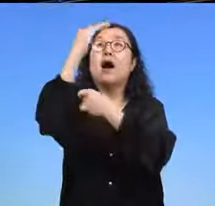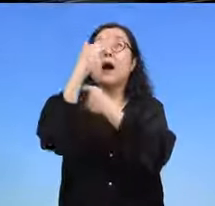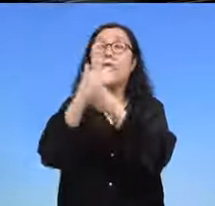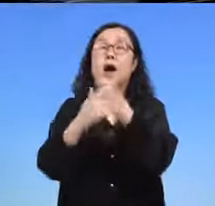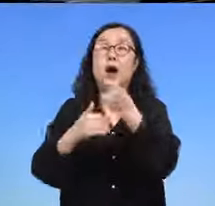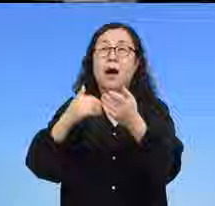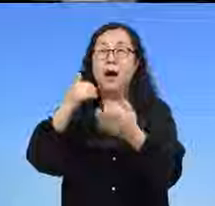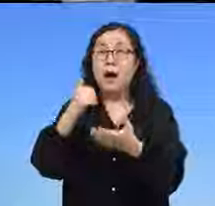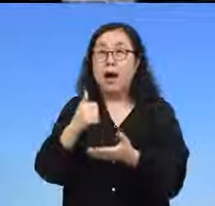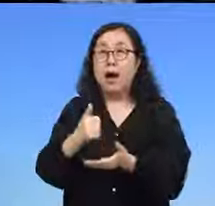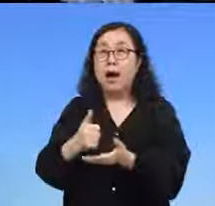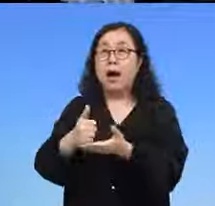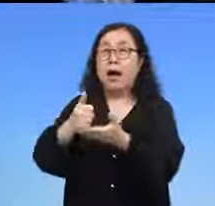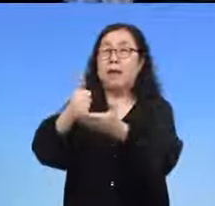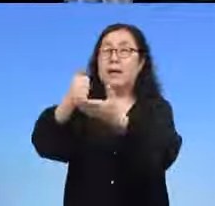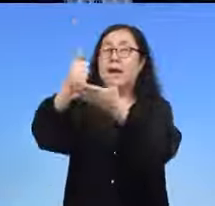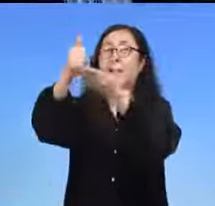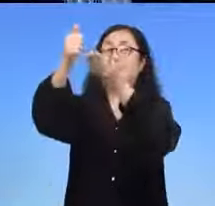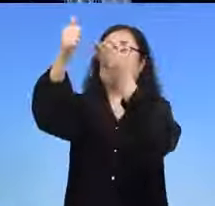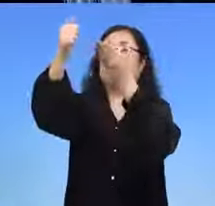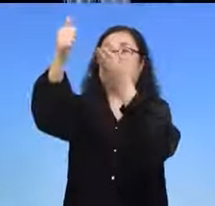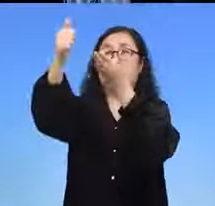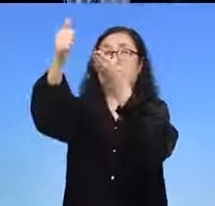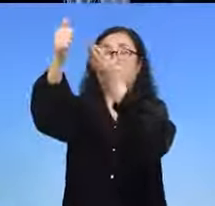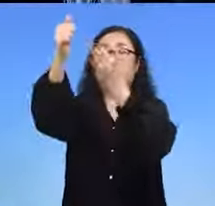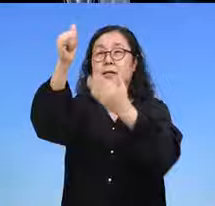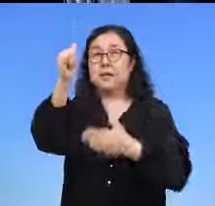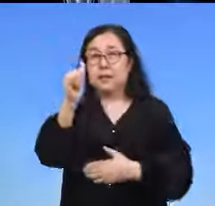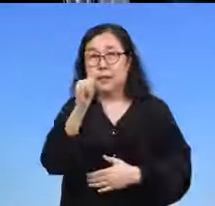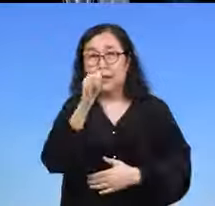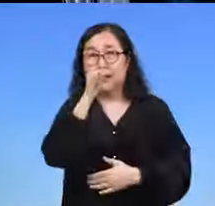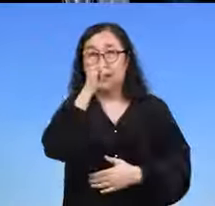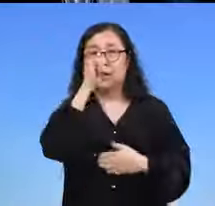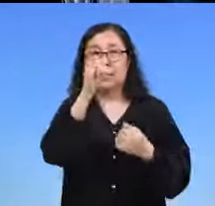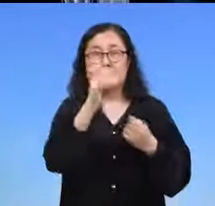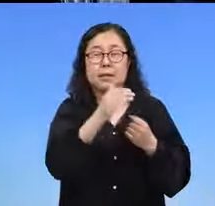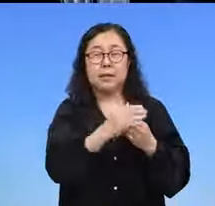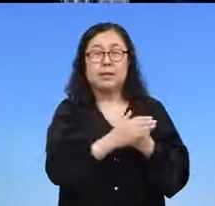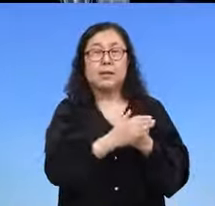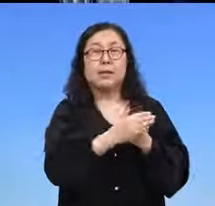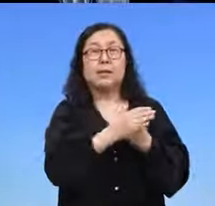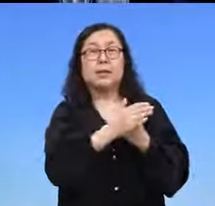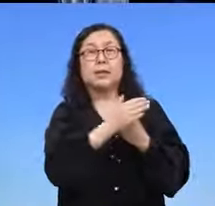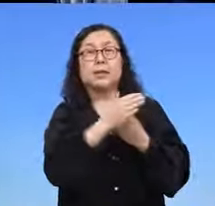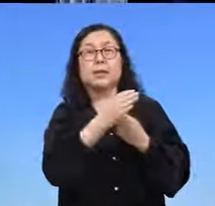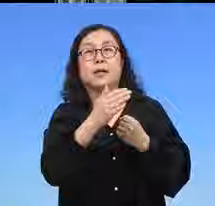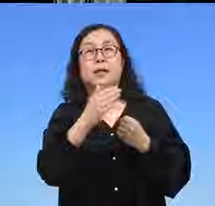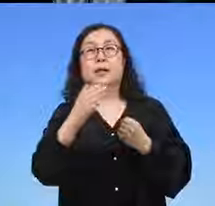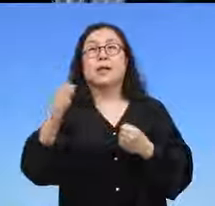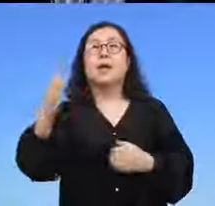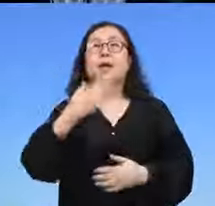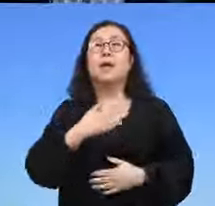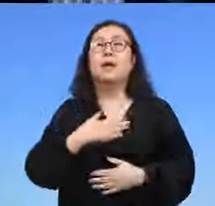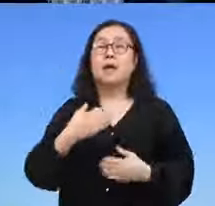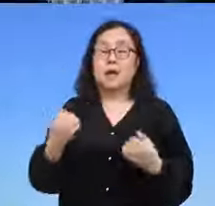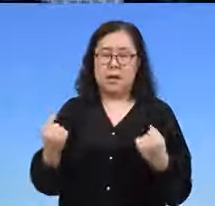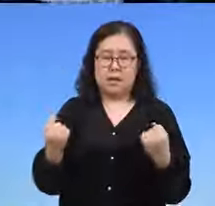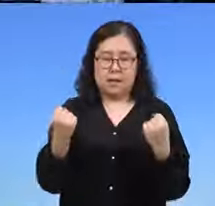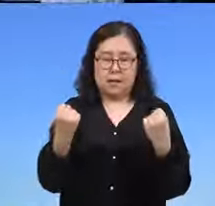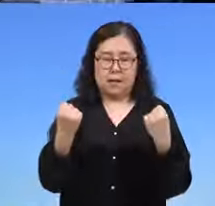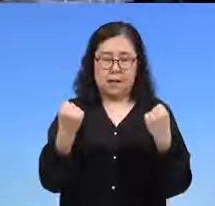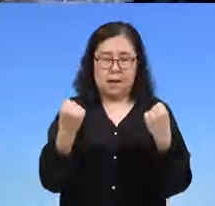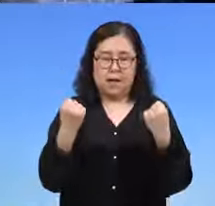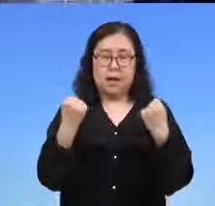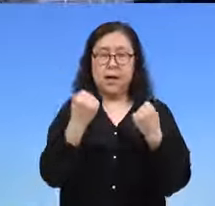누구에게 있습니까? 하나님께 있으니 내 힘의